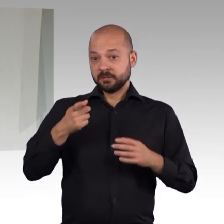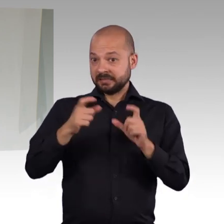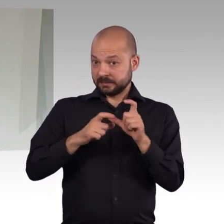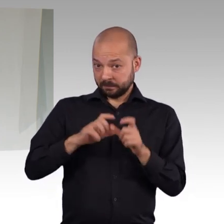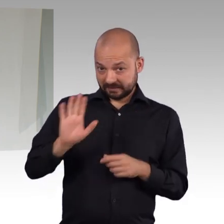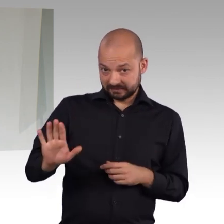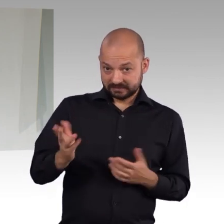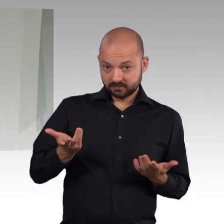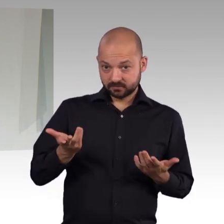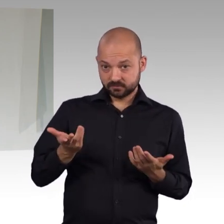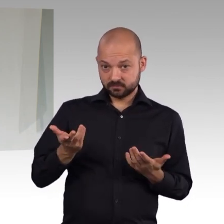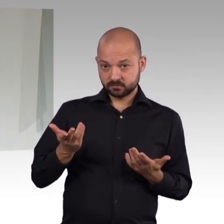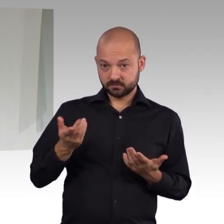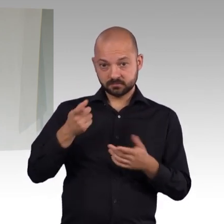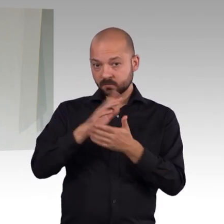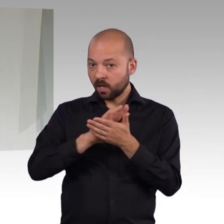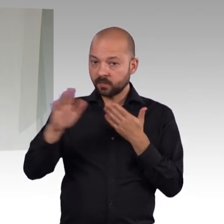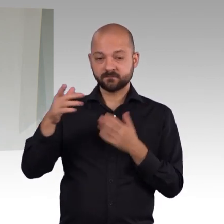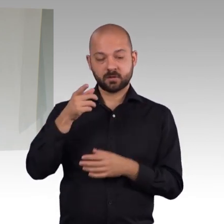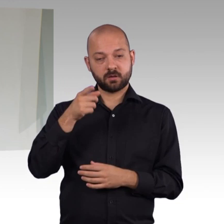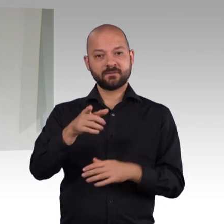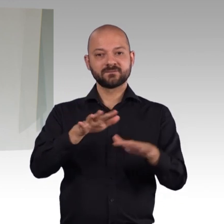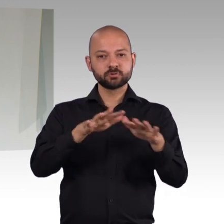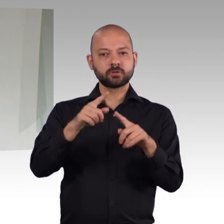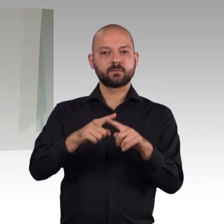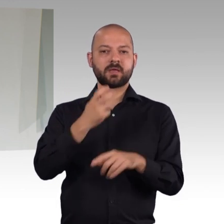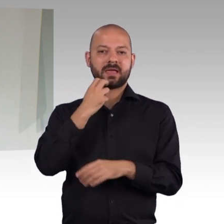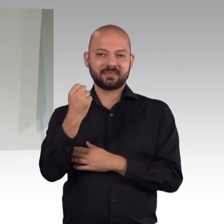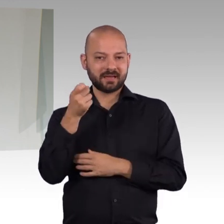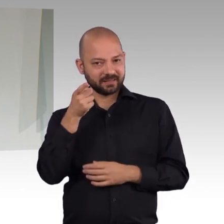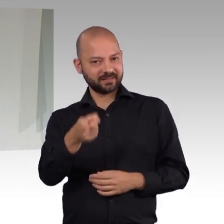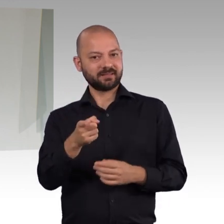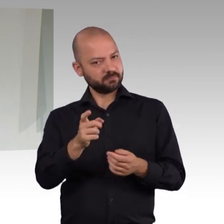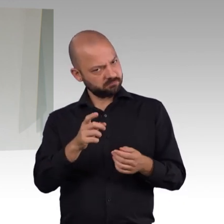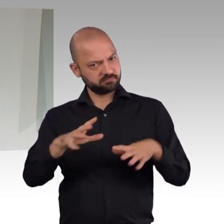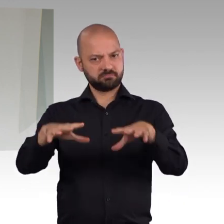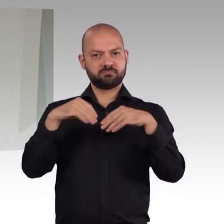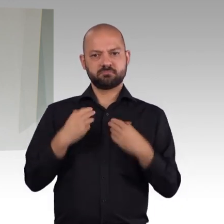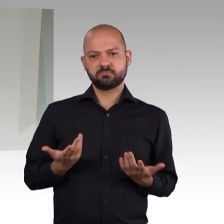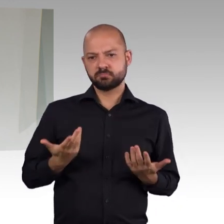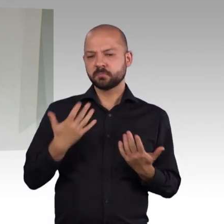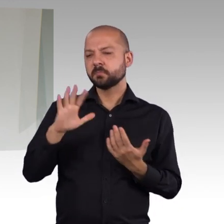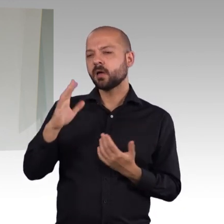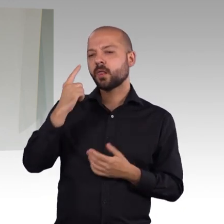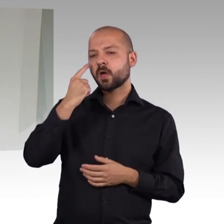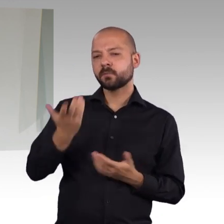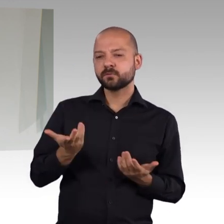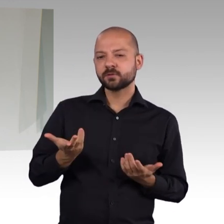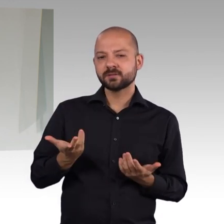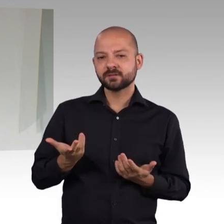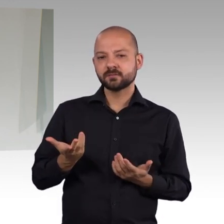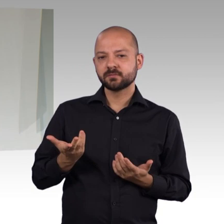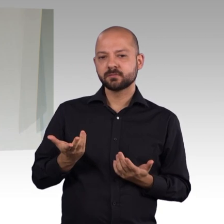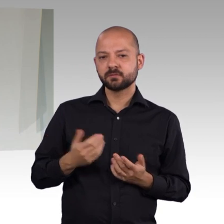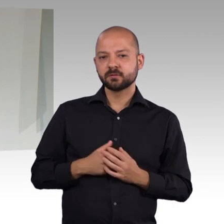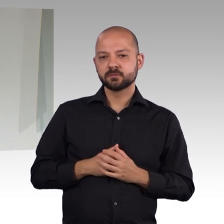einem Flugzeugträger bestand, haben Sie jetzt mit dem sogenannten 2%-Ziel heftig gerade am Wochenende nachgelegt. Ich will